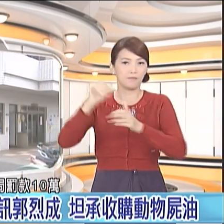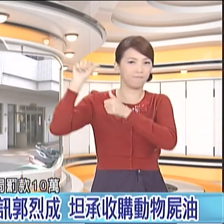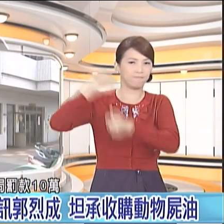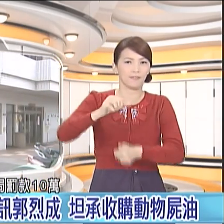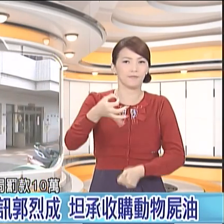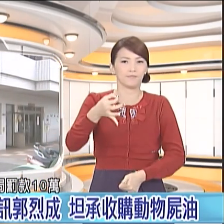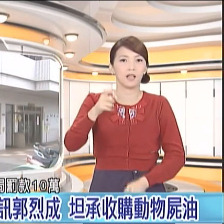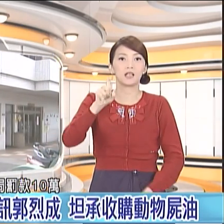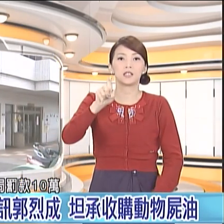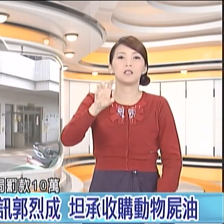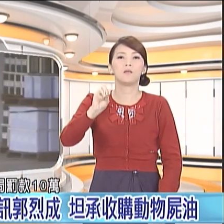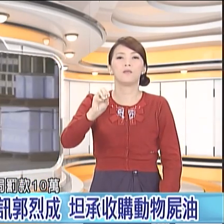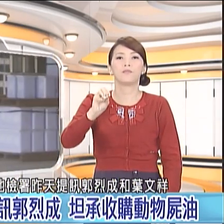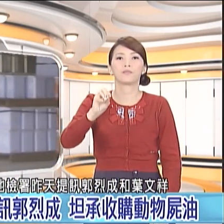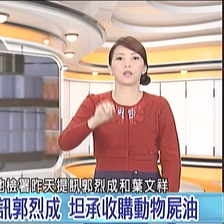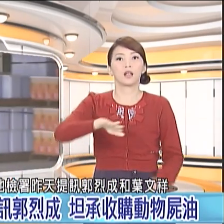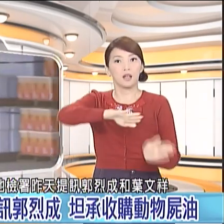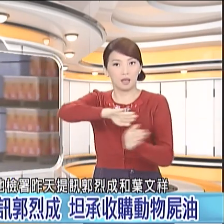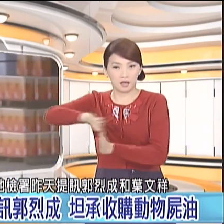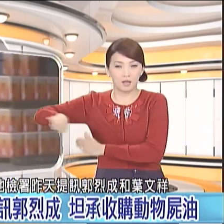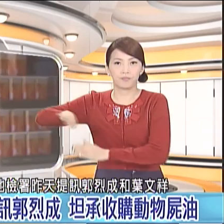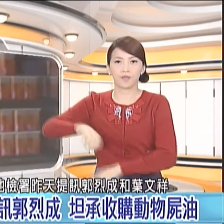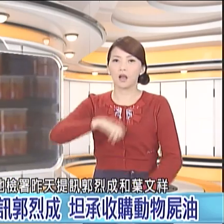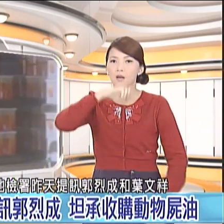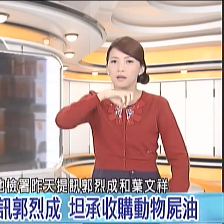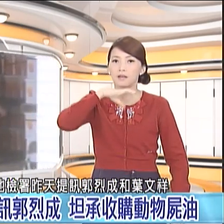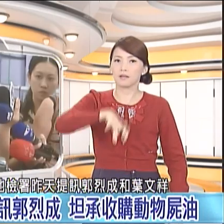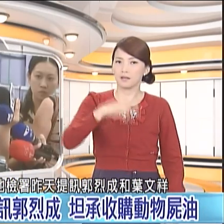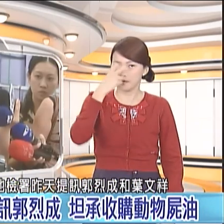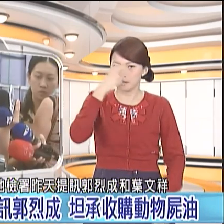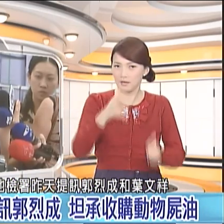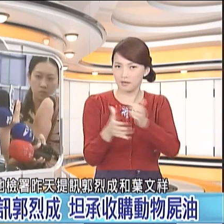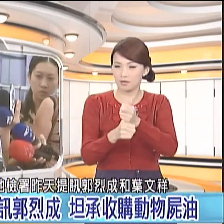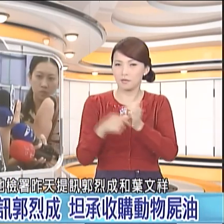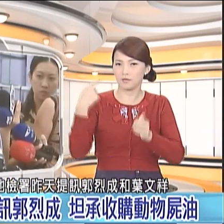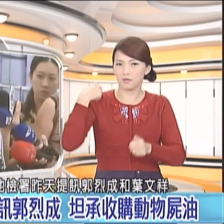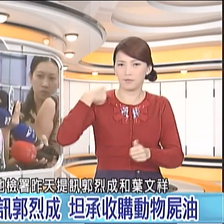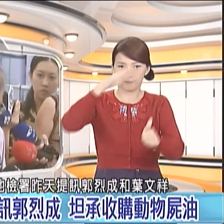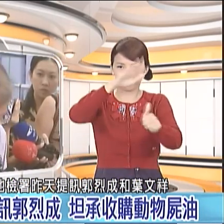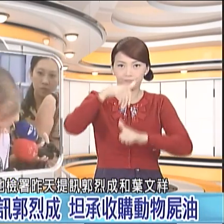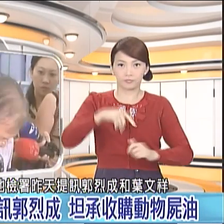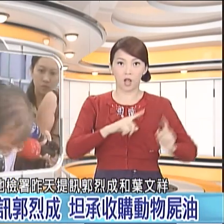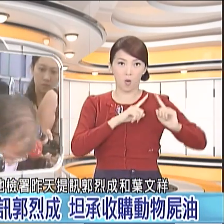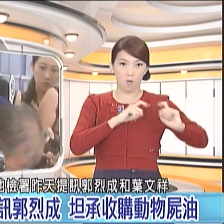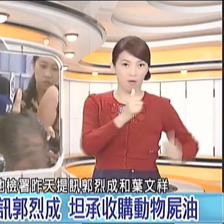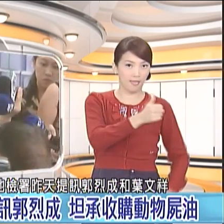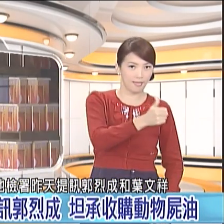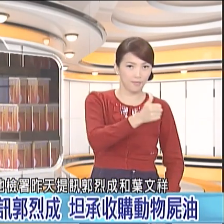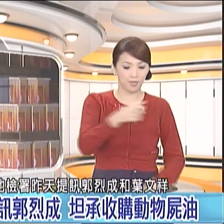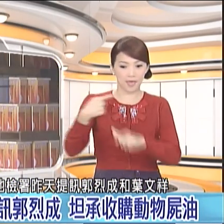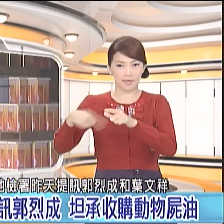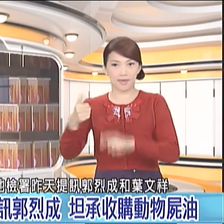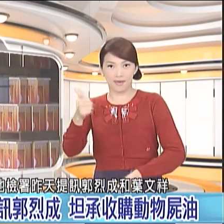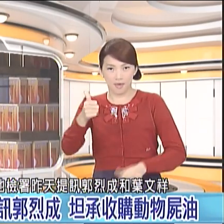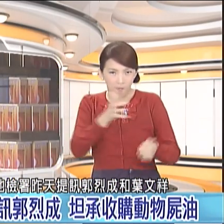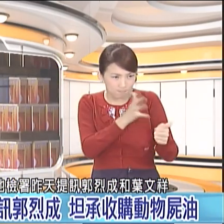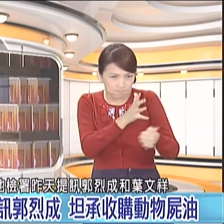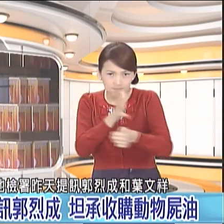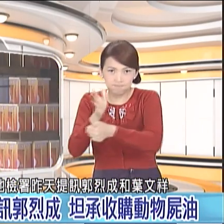10万元。而另外，屏东地检署昨天是提讯了郭烈成跟叶文祥。郭